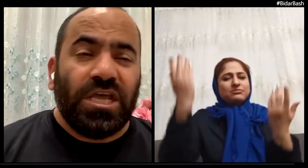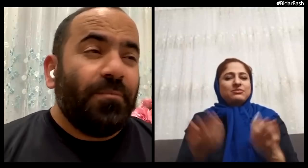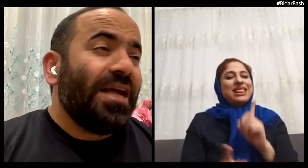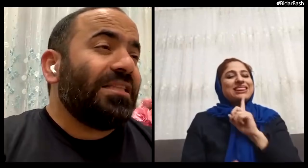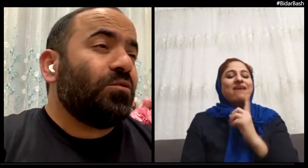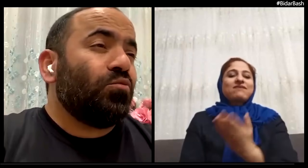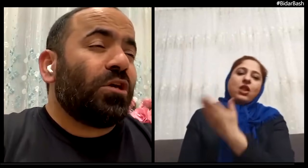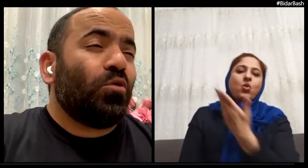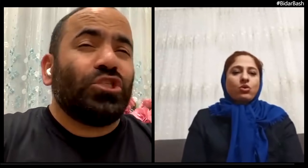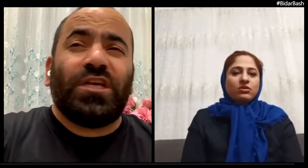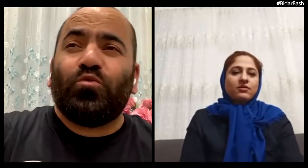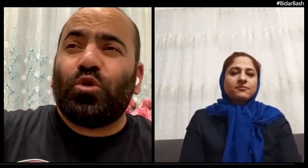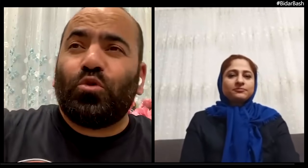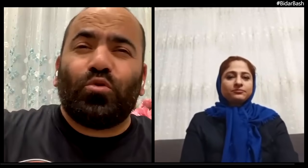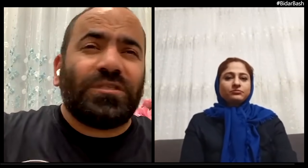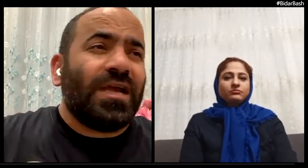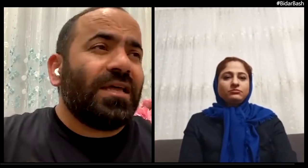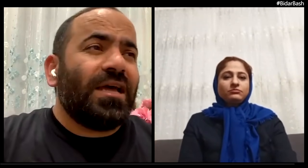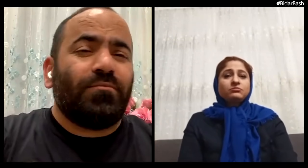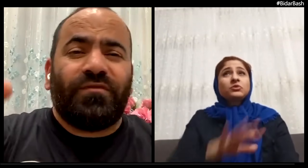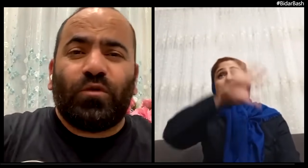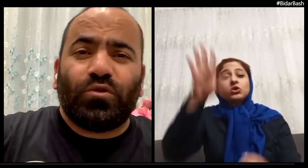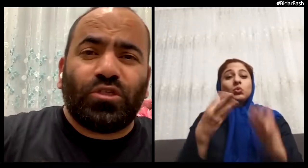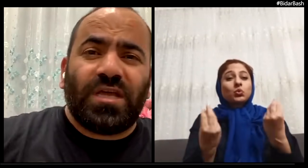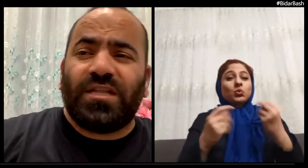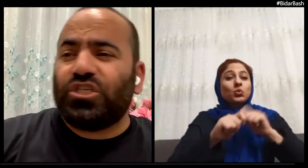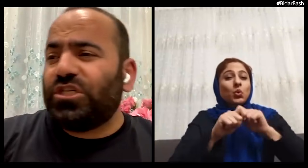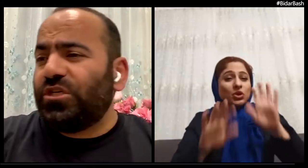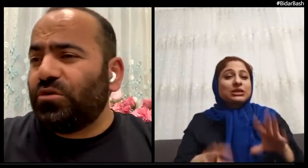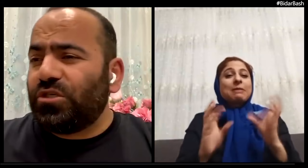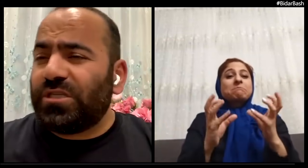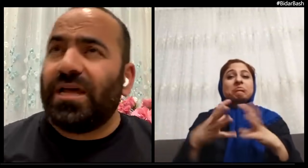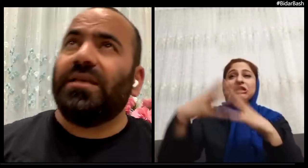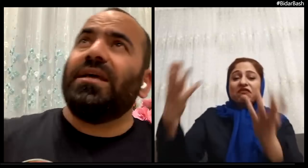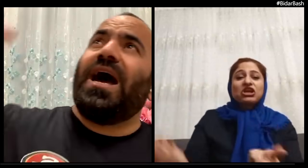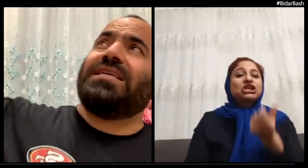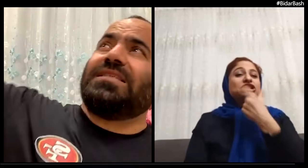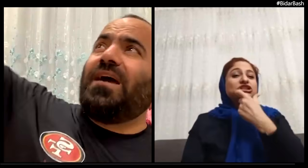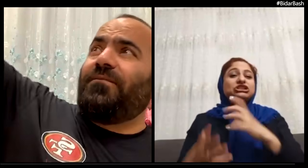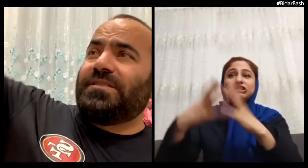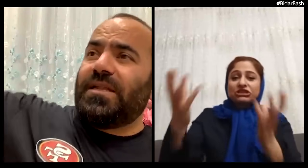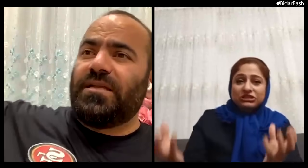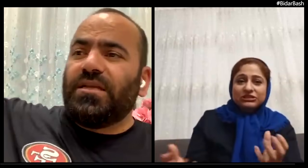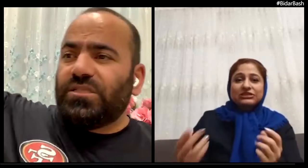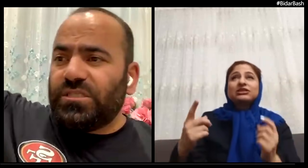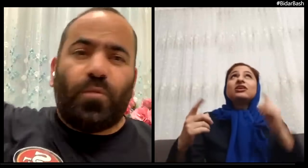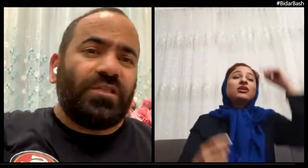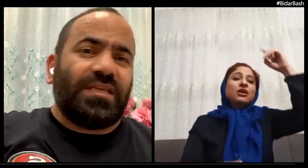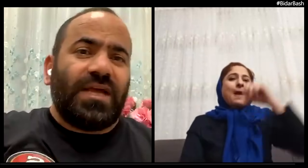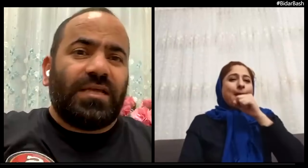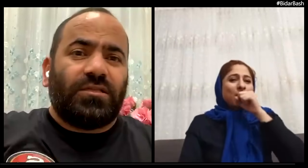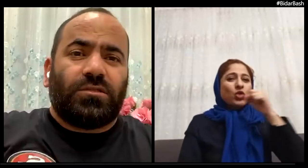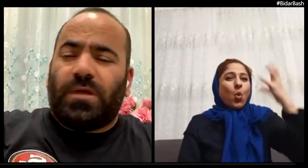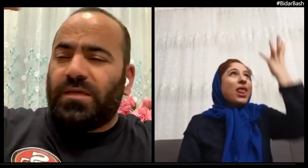تولده. بعد خوشگل اونجا رو درست کردن، میوه گذاشتن، شیرینی گذاشتن، از سقف مثلا چیز